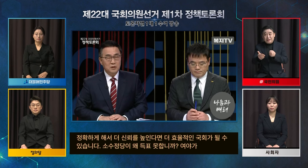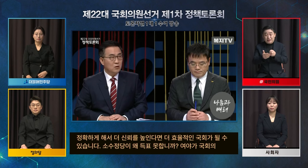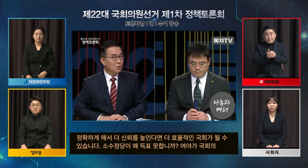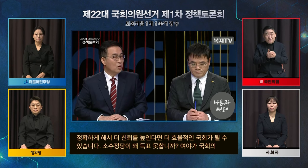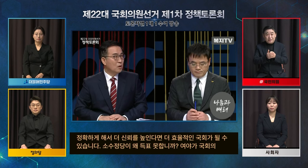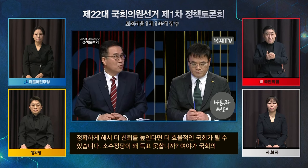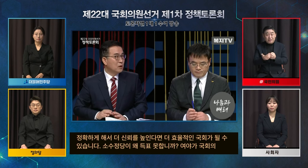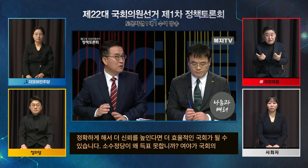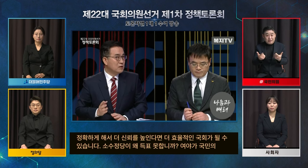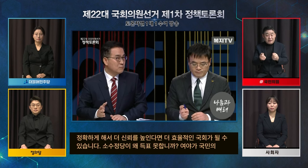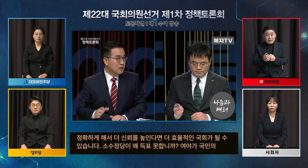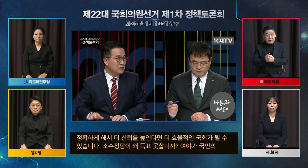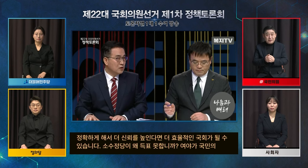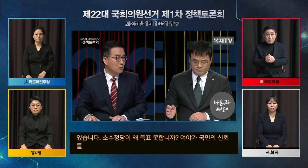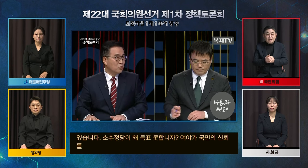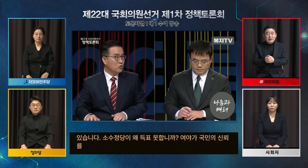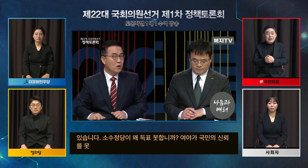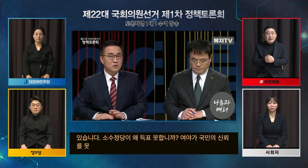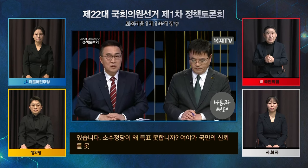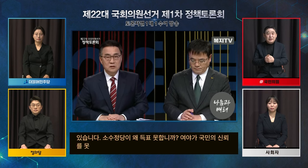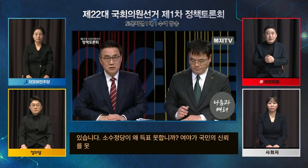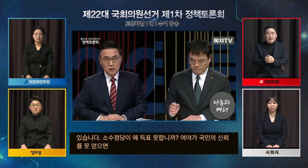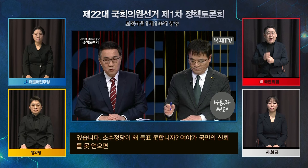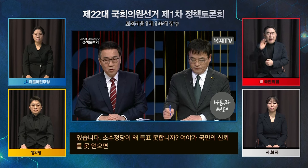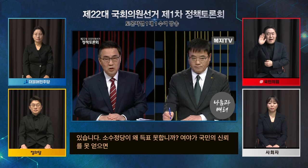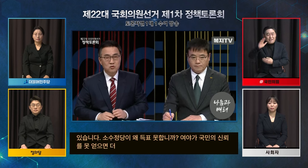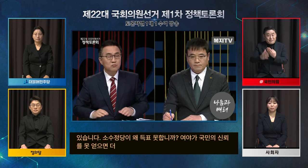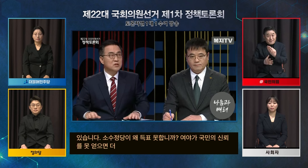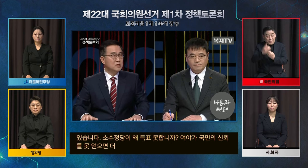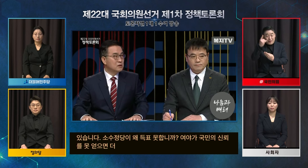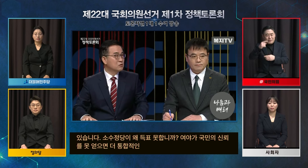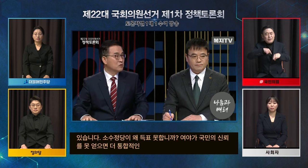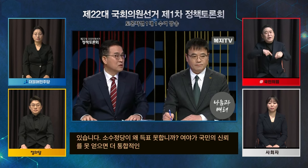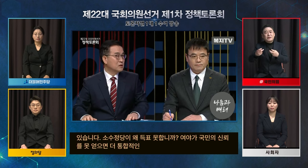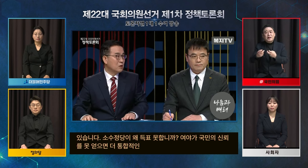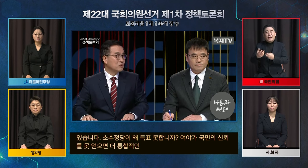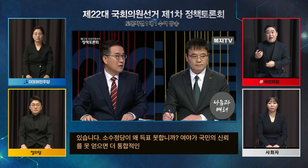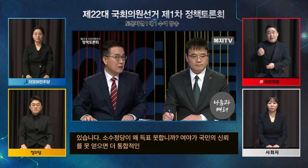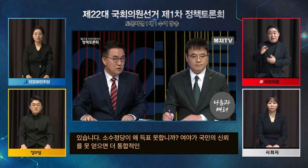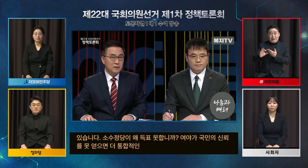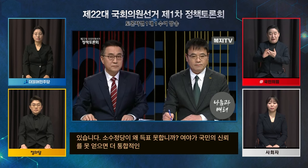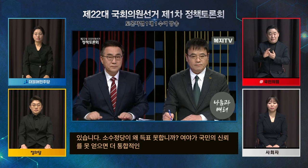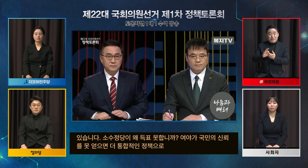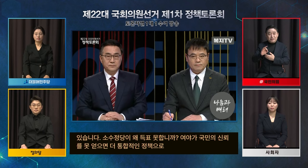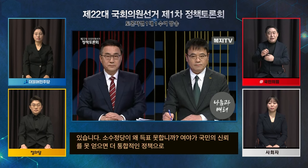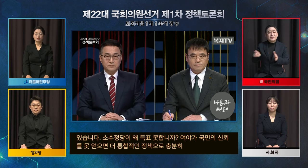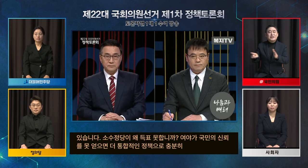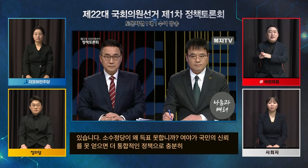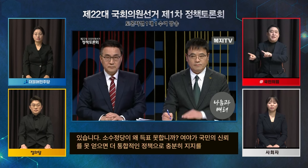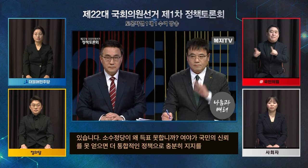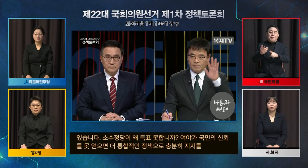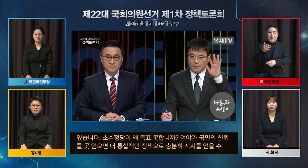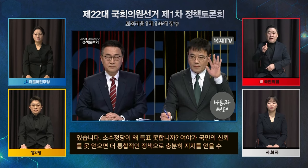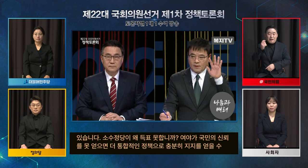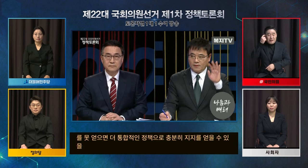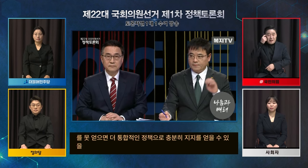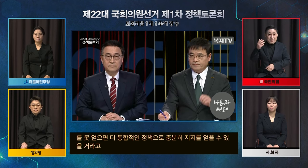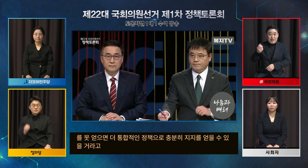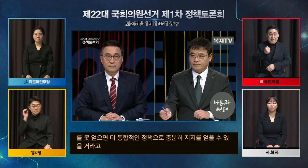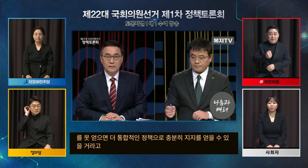보다 선명하고 보다 미래적이고 보다 통합적인 정책으로 충분히 지지를 얻을 수 있을 거라고 생각합니다. 네.